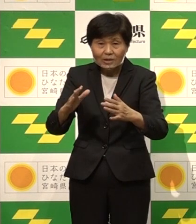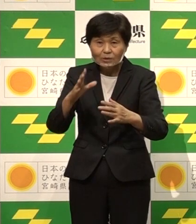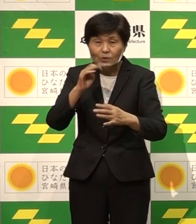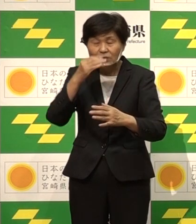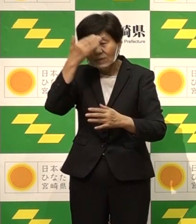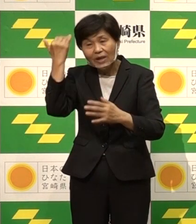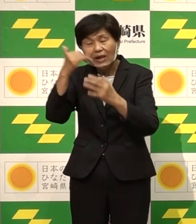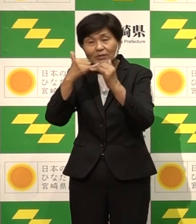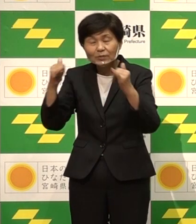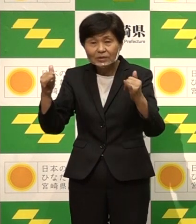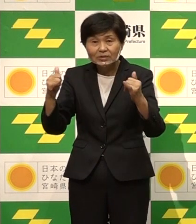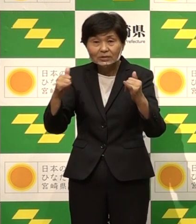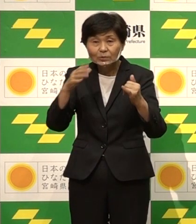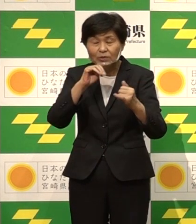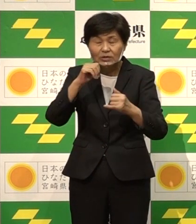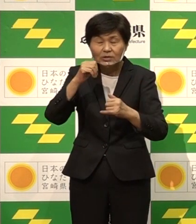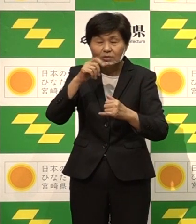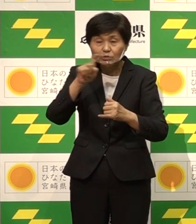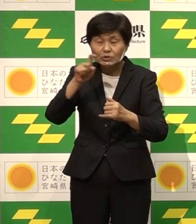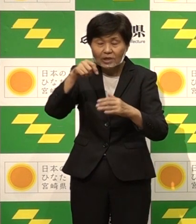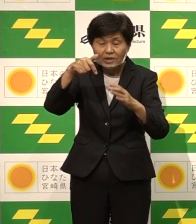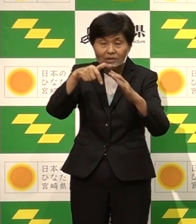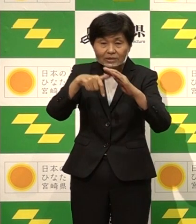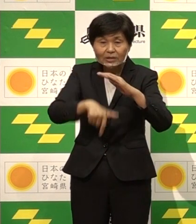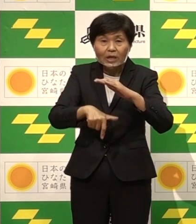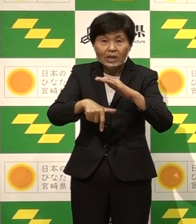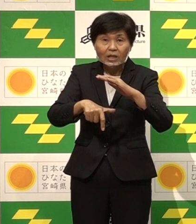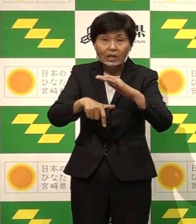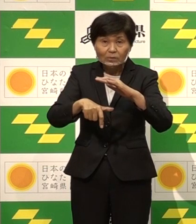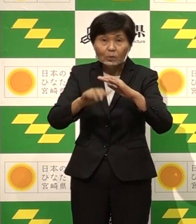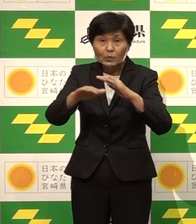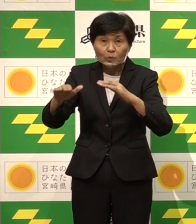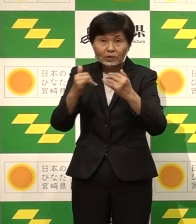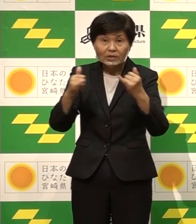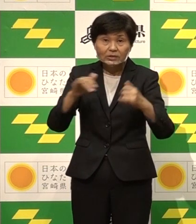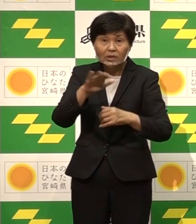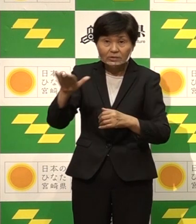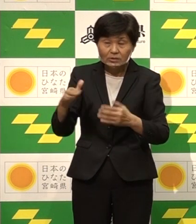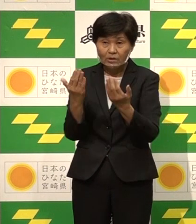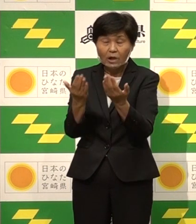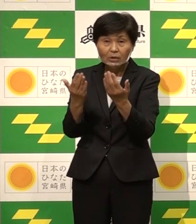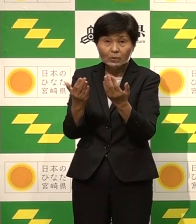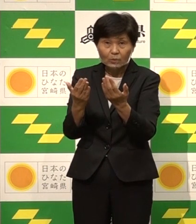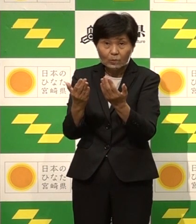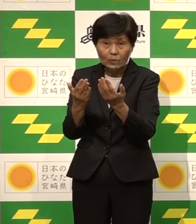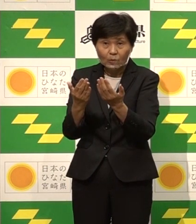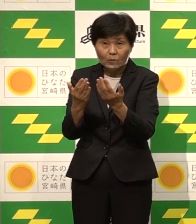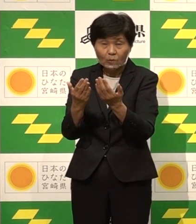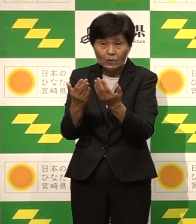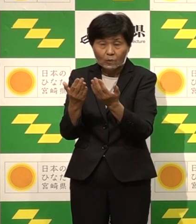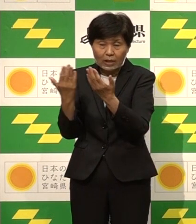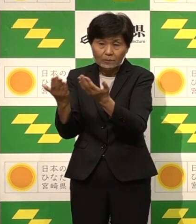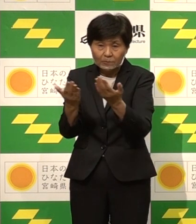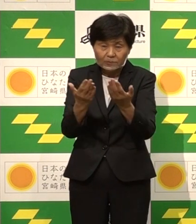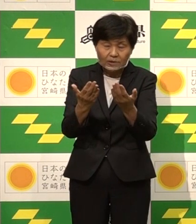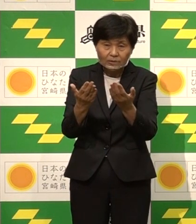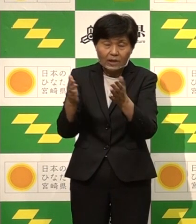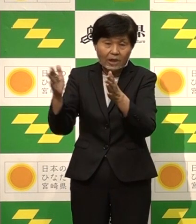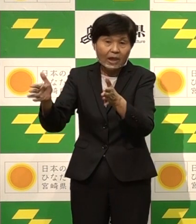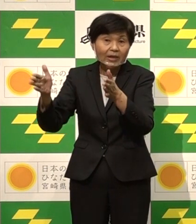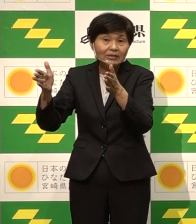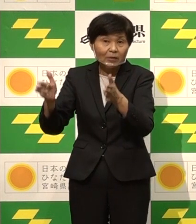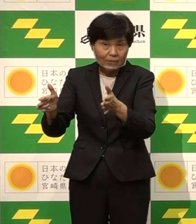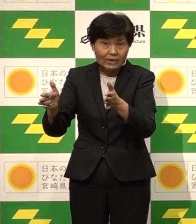10代、10歳未満の子どもたちということであります。今ご指摘ありましたように、学校が開いている間はこれまでもご報告し